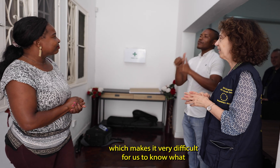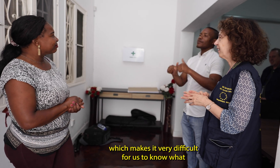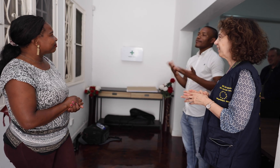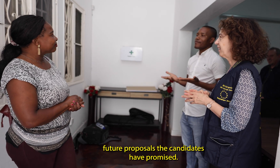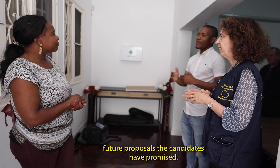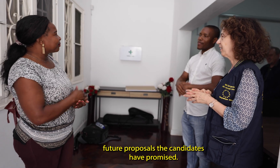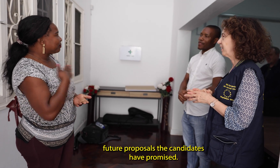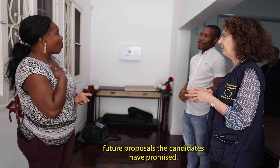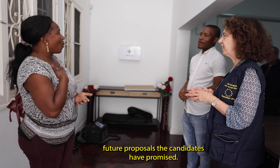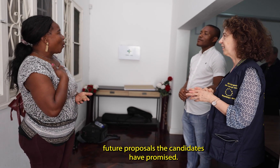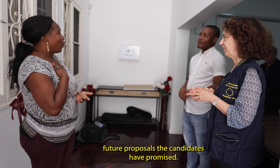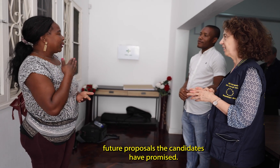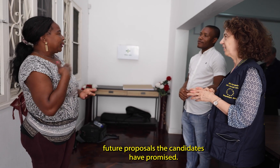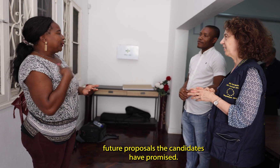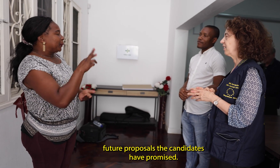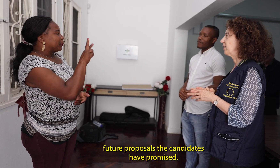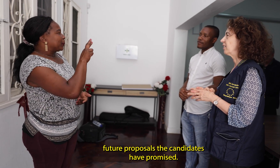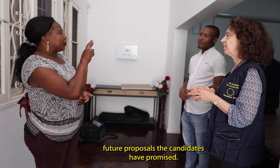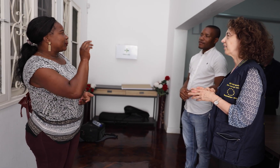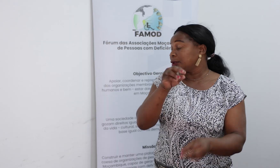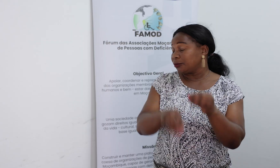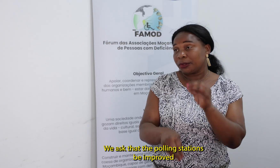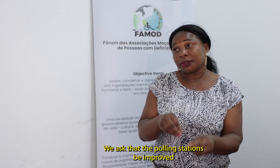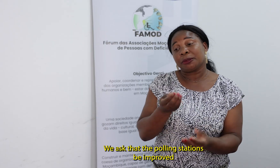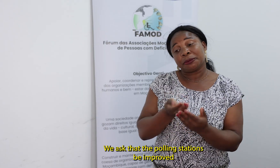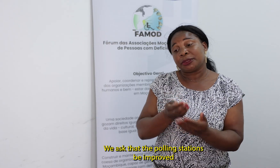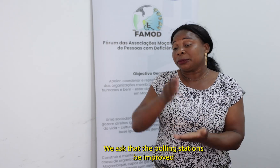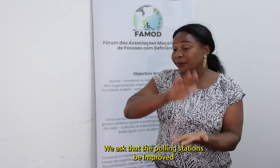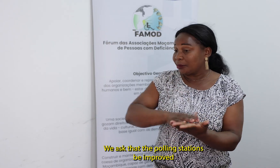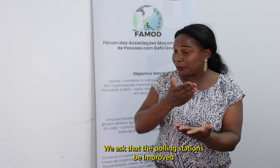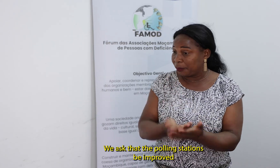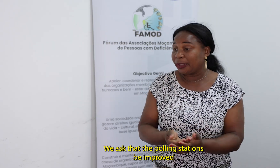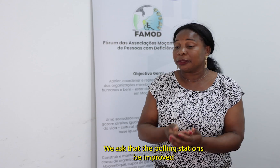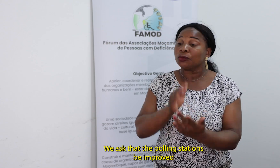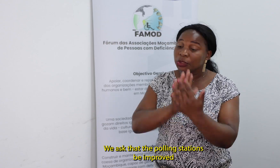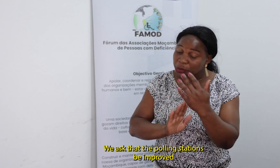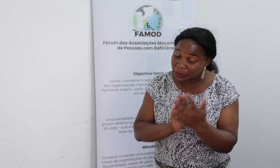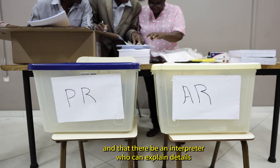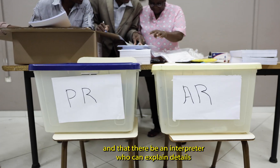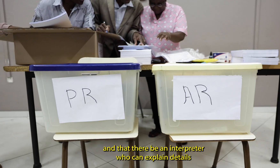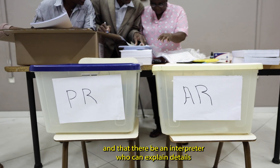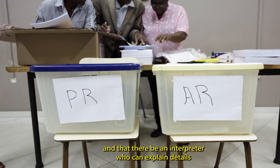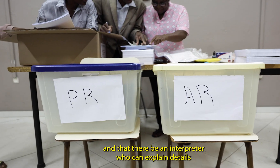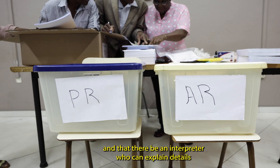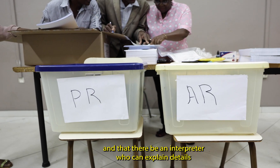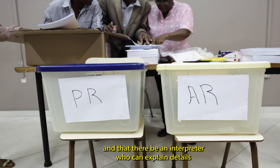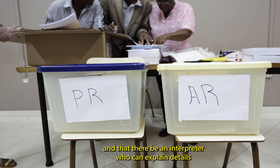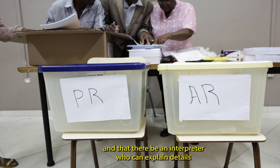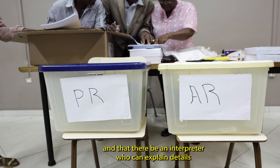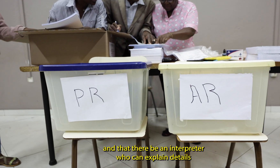propostas futuras que o presidente tem prometido. Pedimos com que melhorem as assembleias de voto e que lá esteja um intérprete que